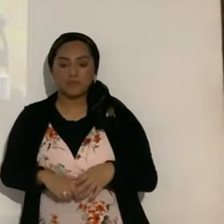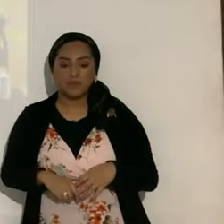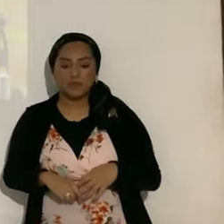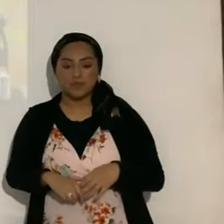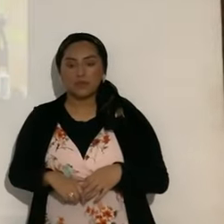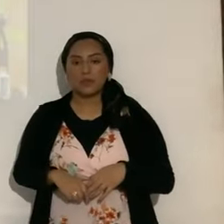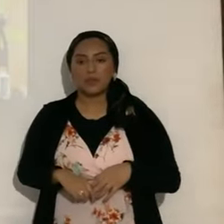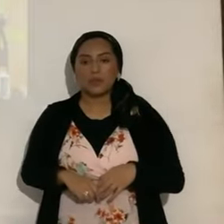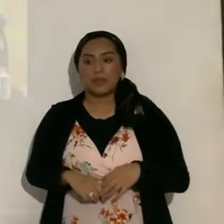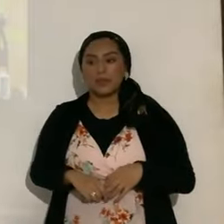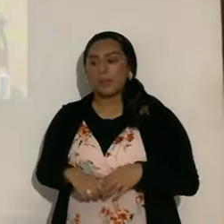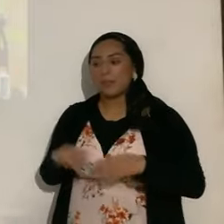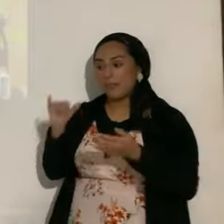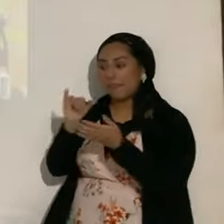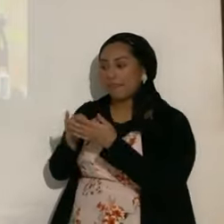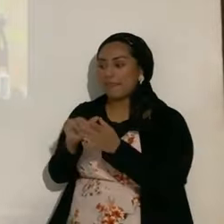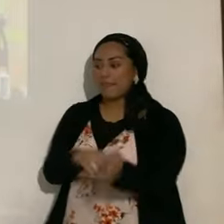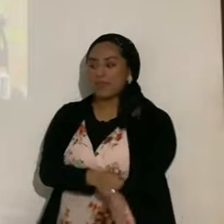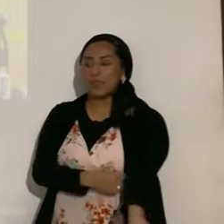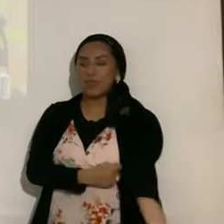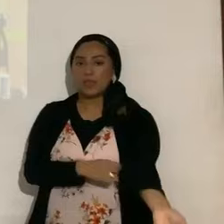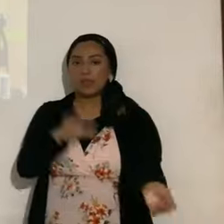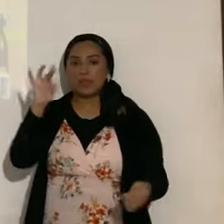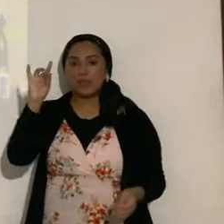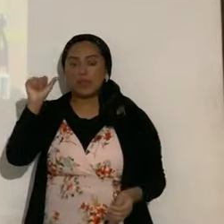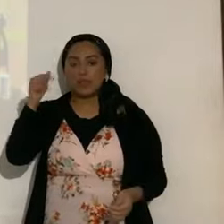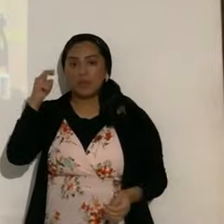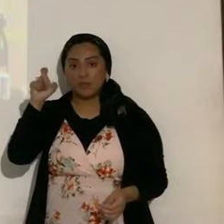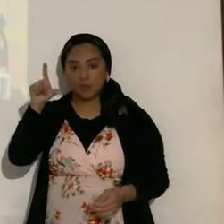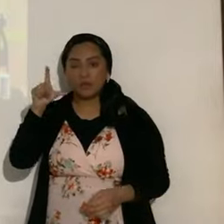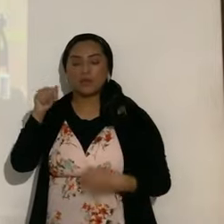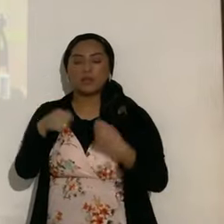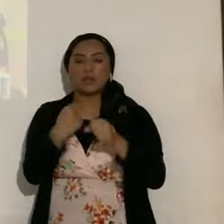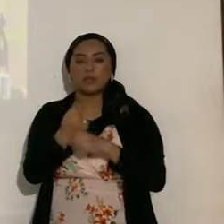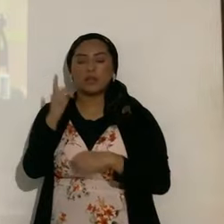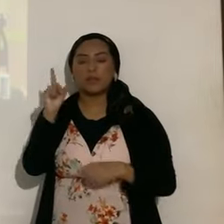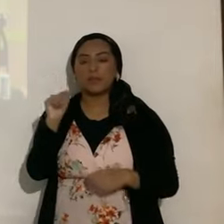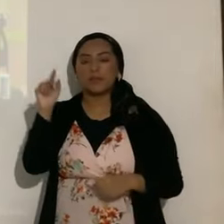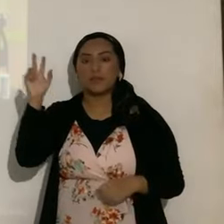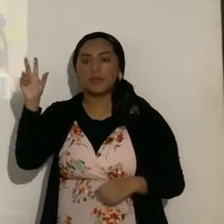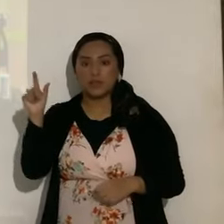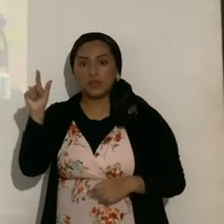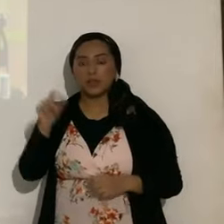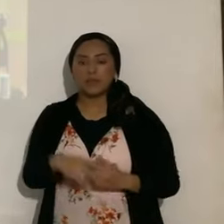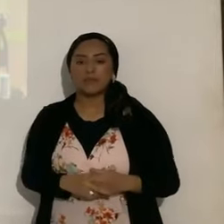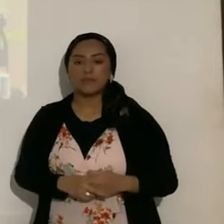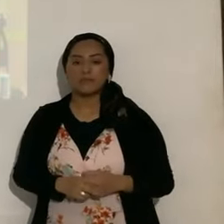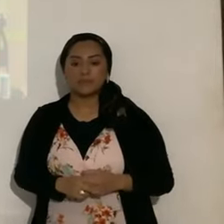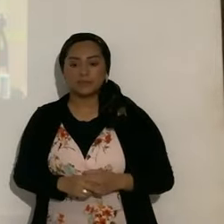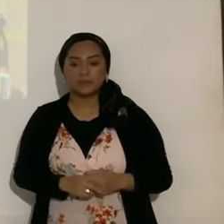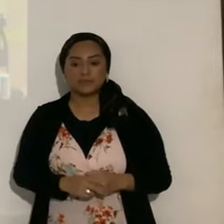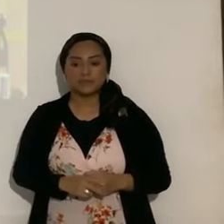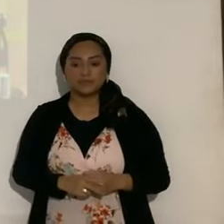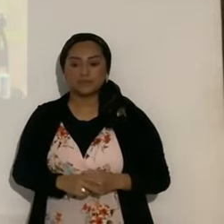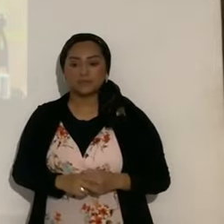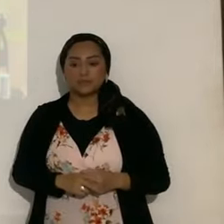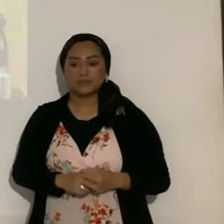Este eclipse híbrido, del 20 de abril del año 2023, es una mezcla, entonces repito, de diferentes